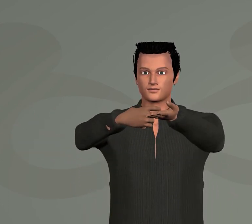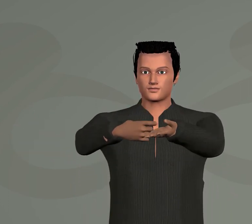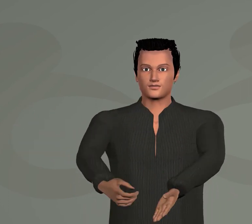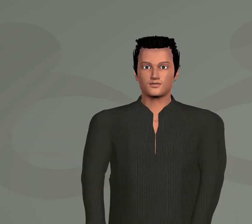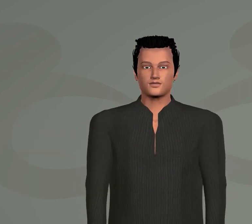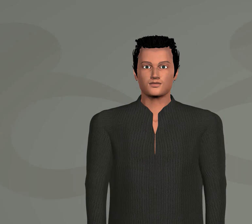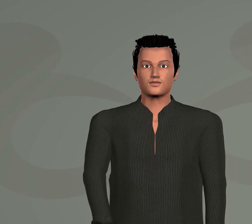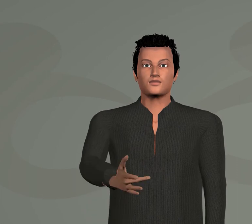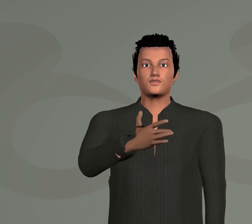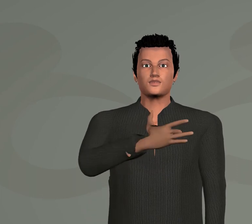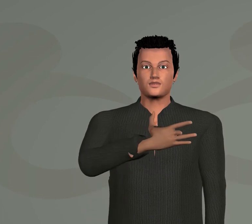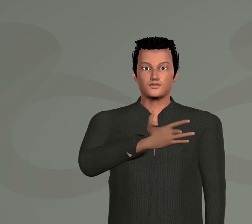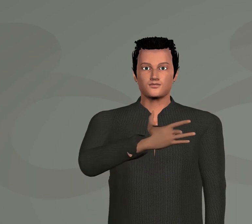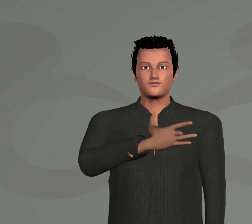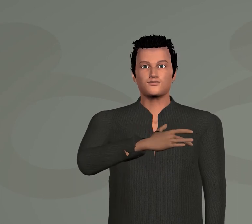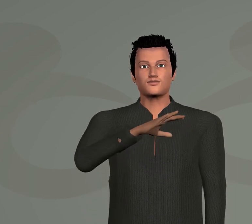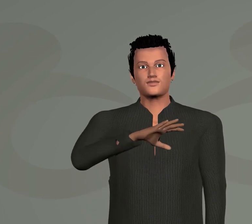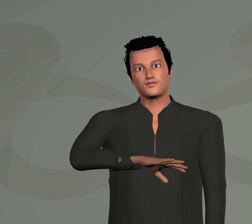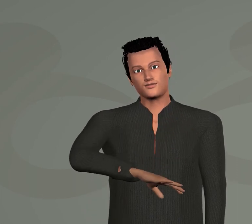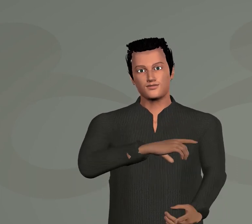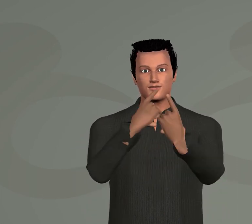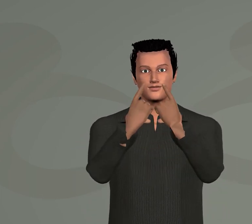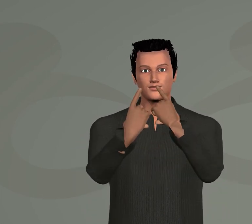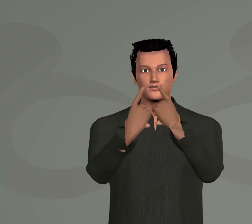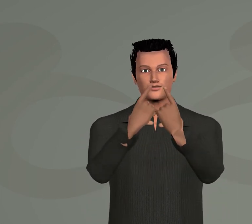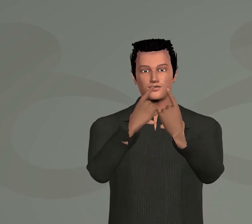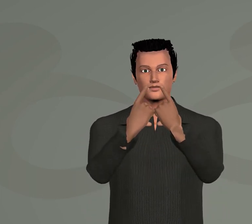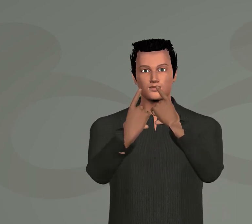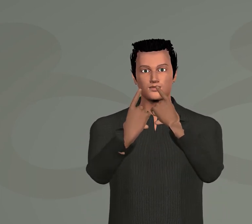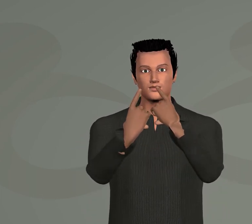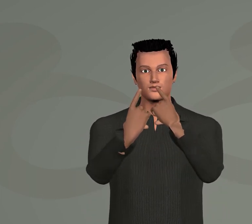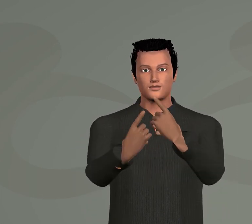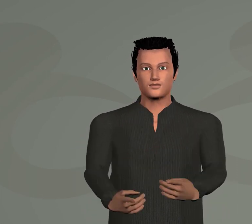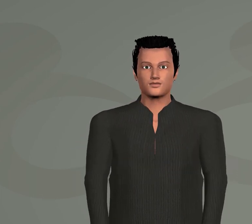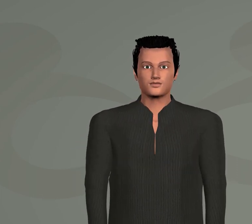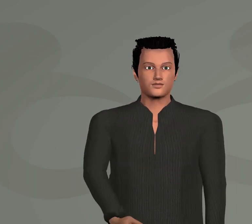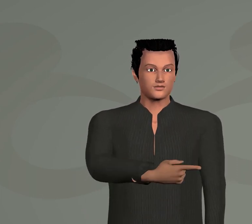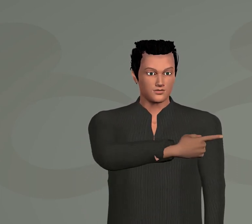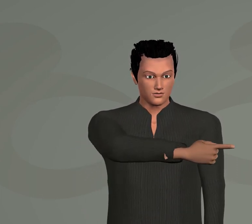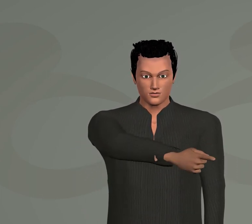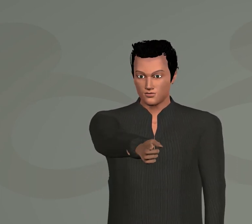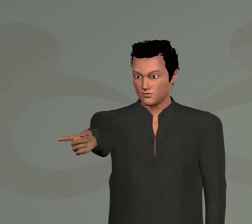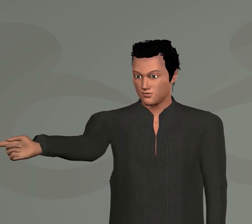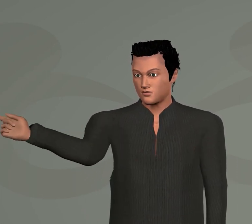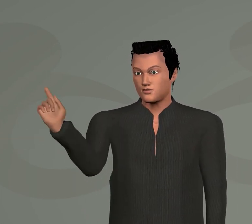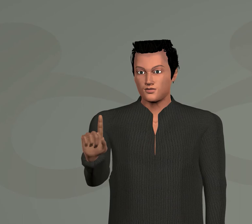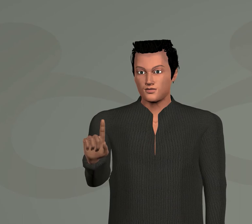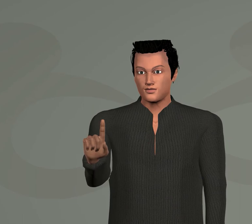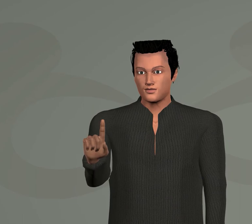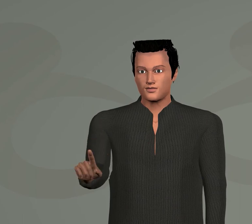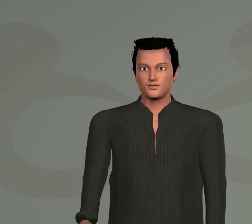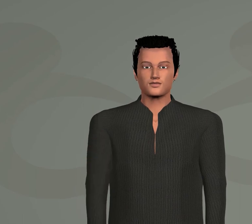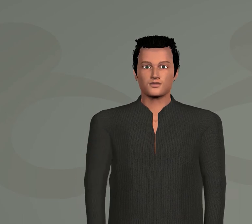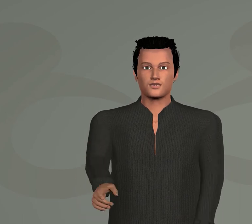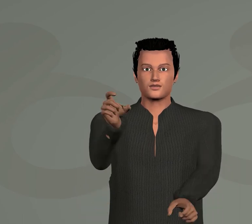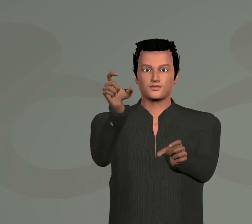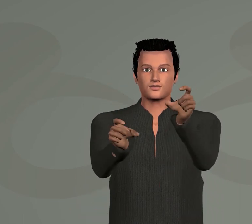मैं अपने देश और देशवासियों के प्रती वफादार रहने की प्रतिग्या करता